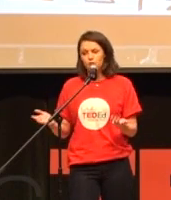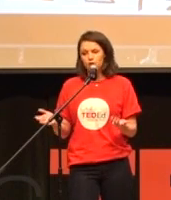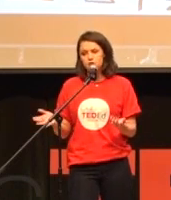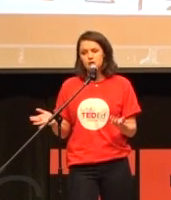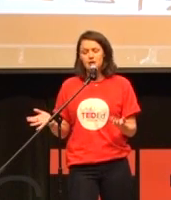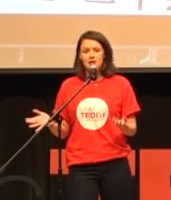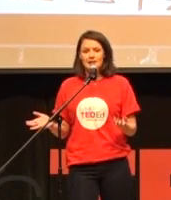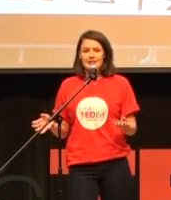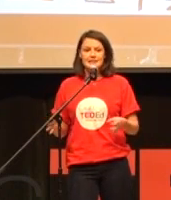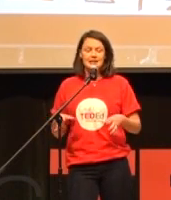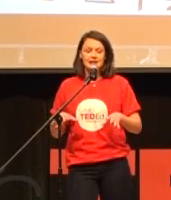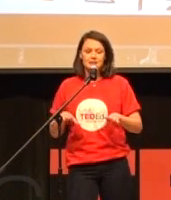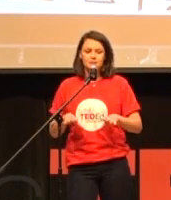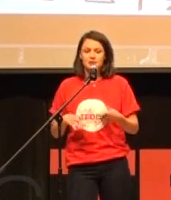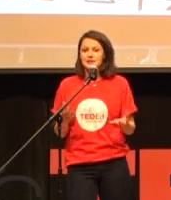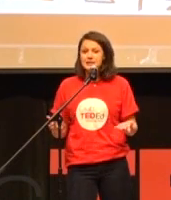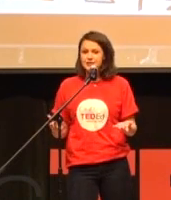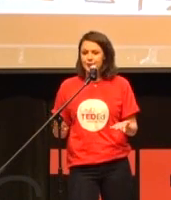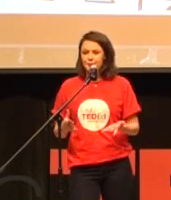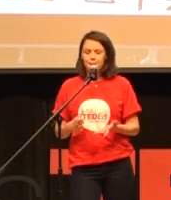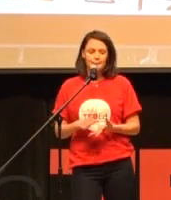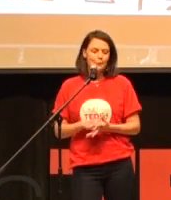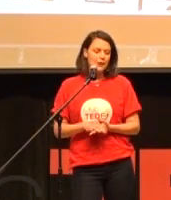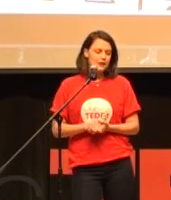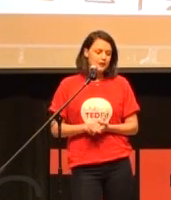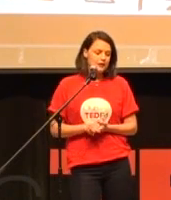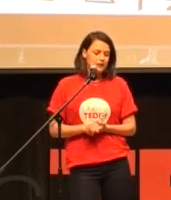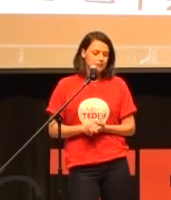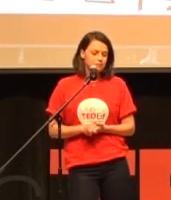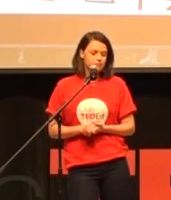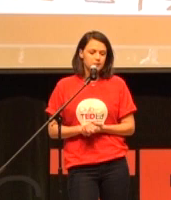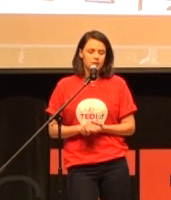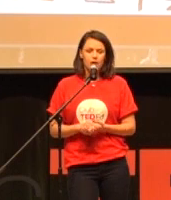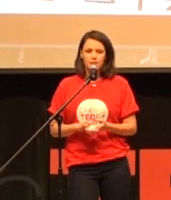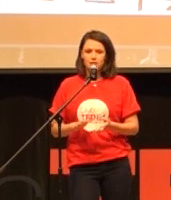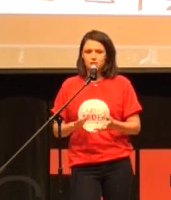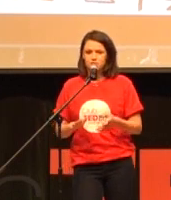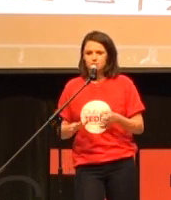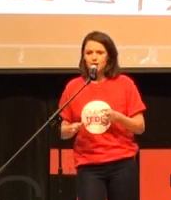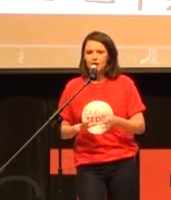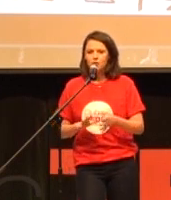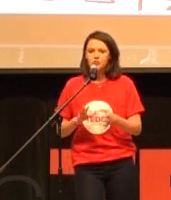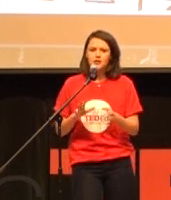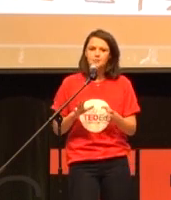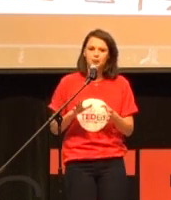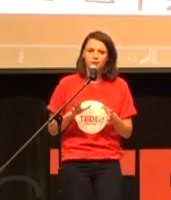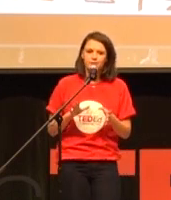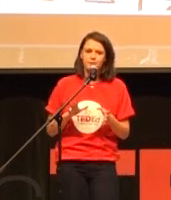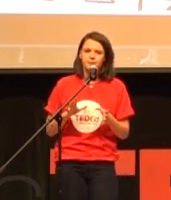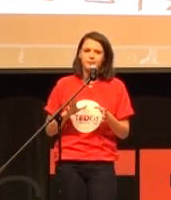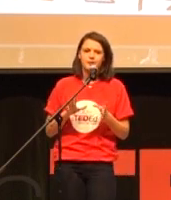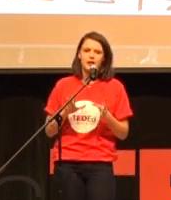mudos sea sencilla. O al menos algún tipo de